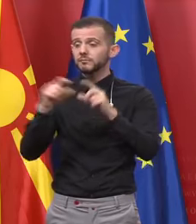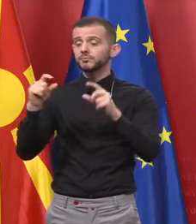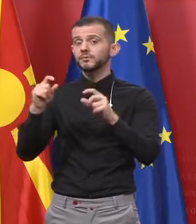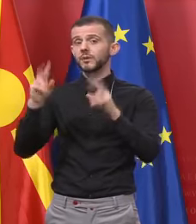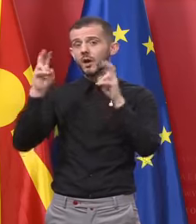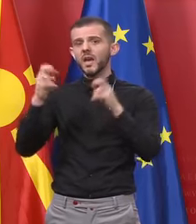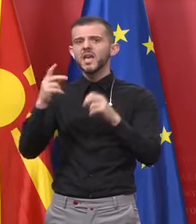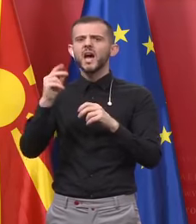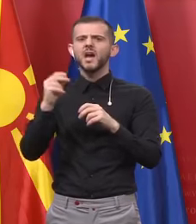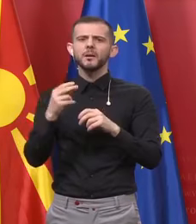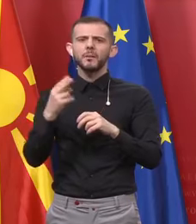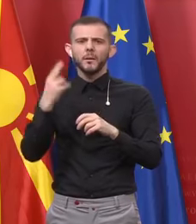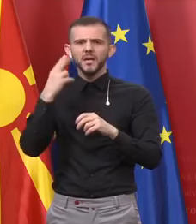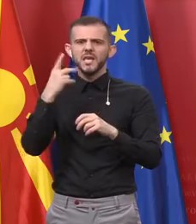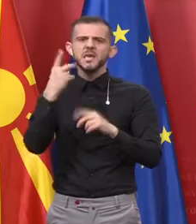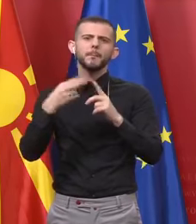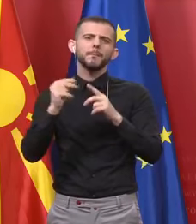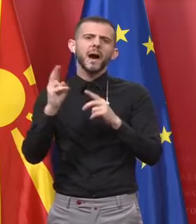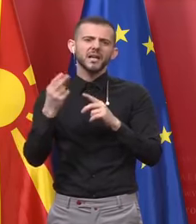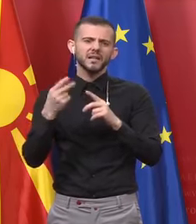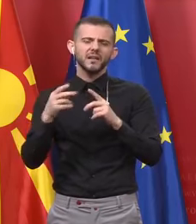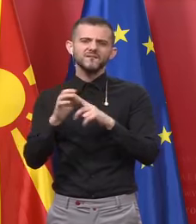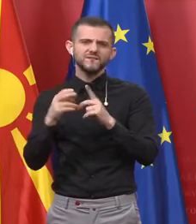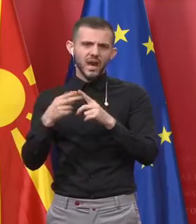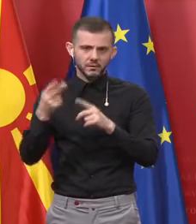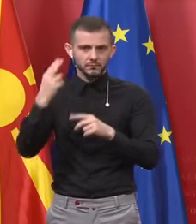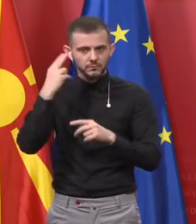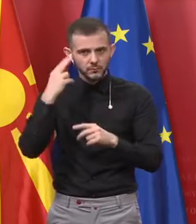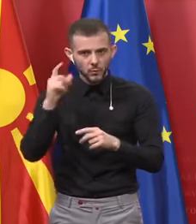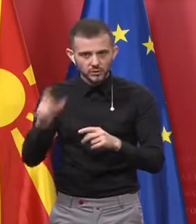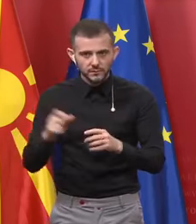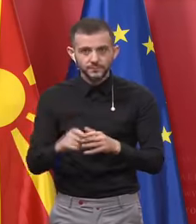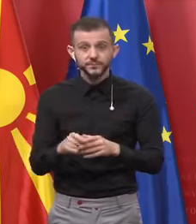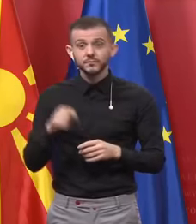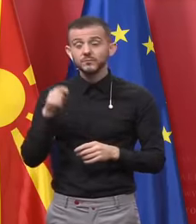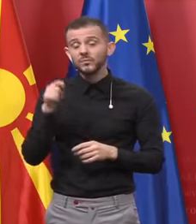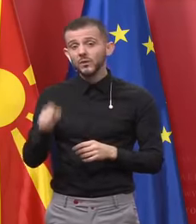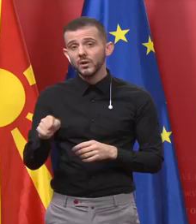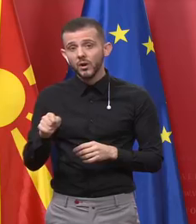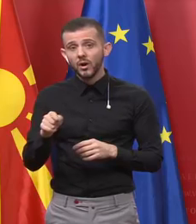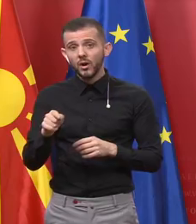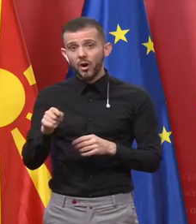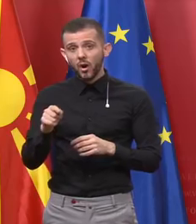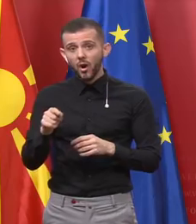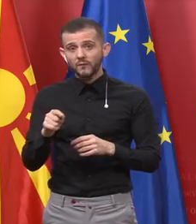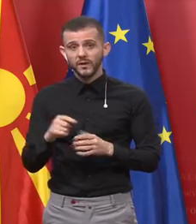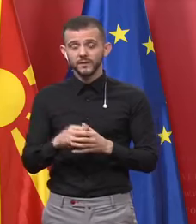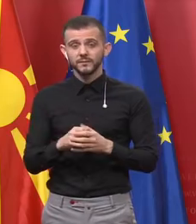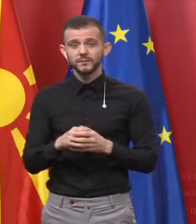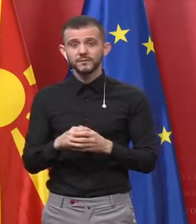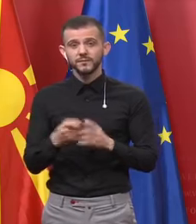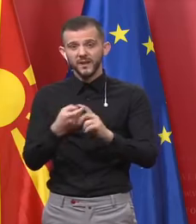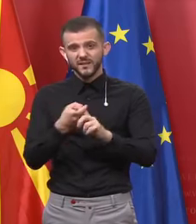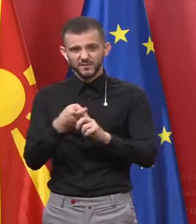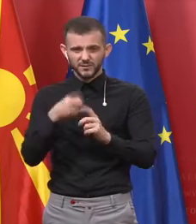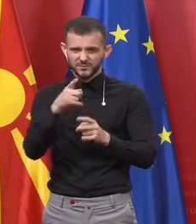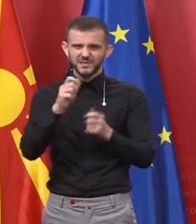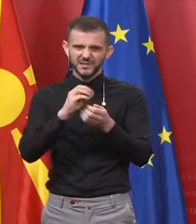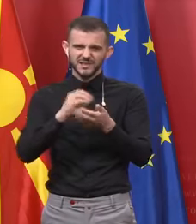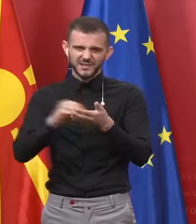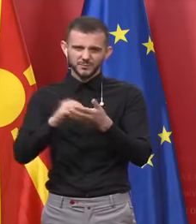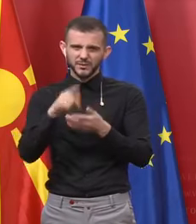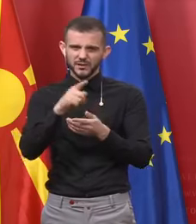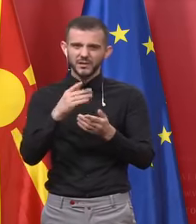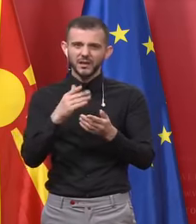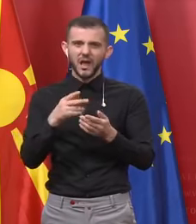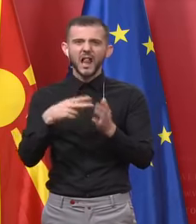се цитираат. Тој исход на пациенти од од тоа списание